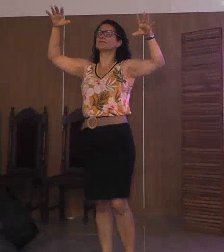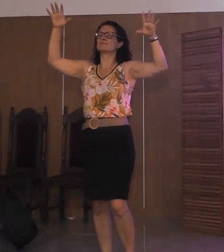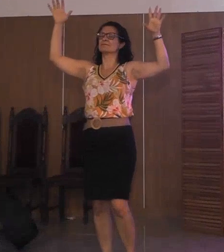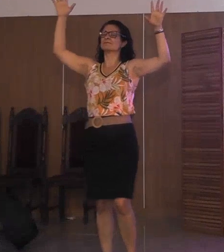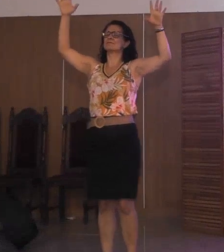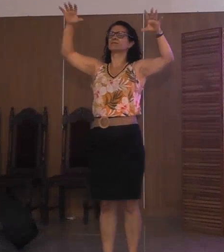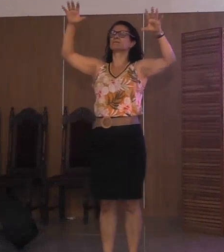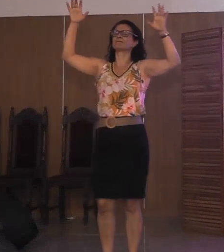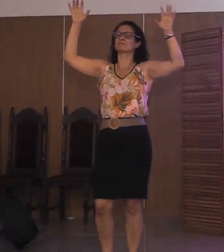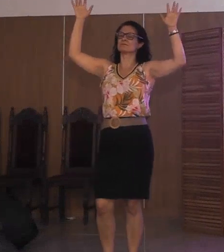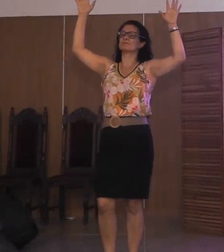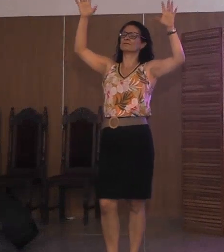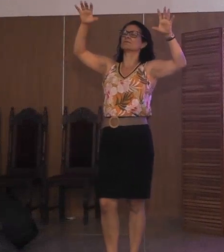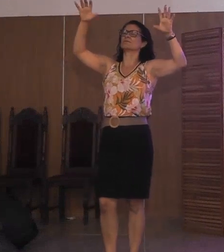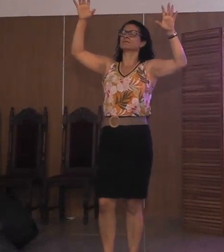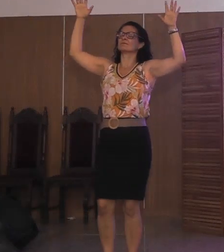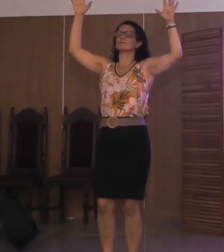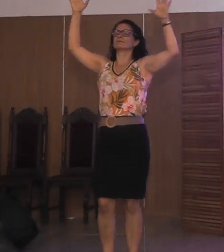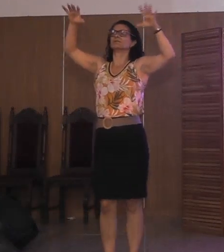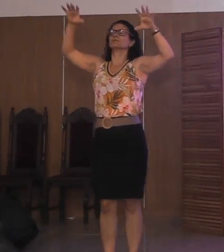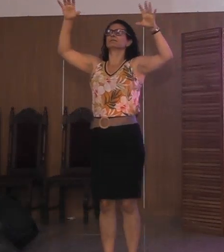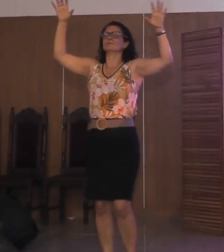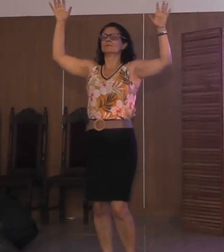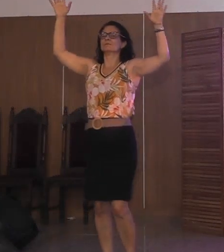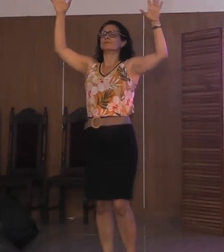chover, vai